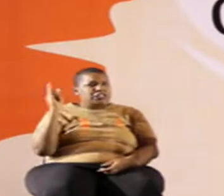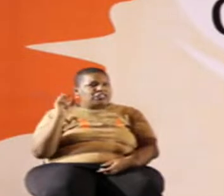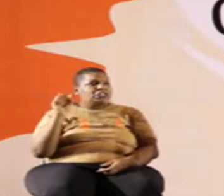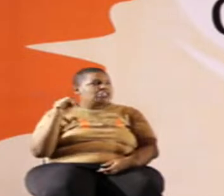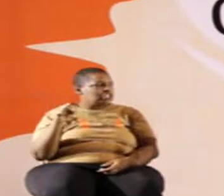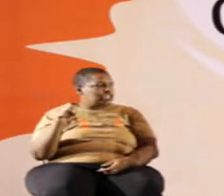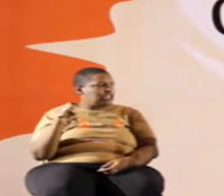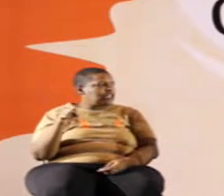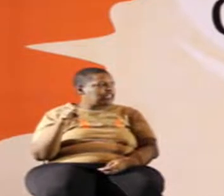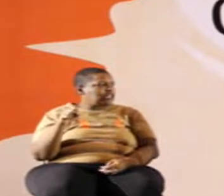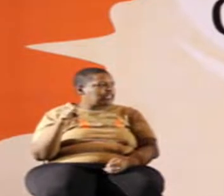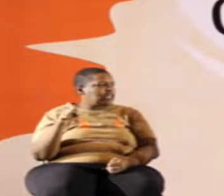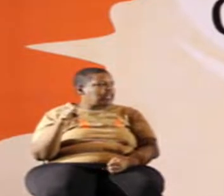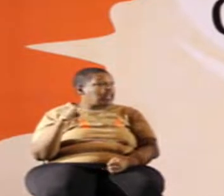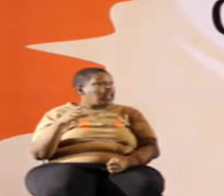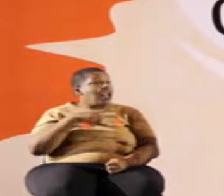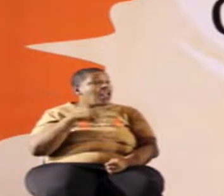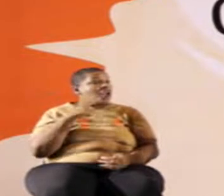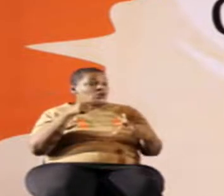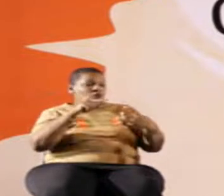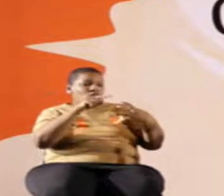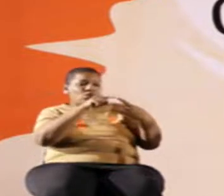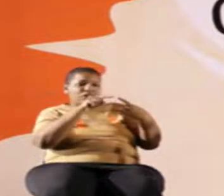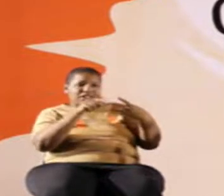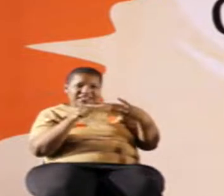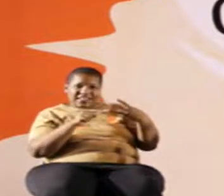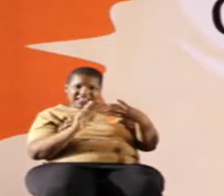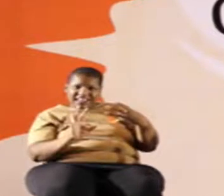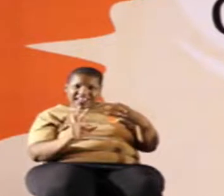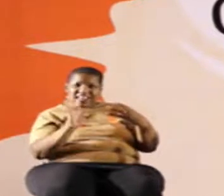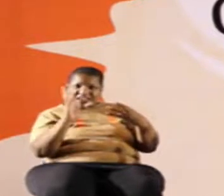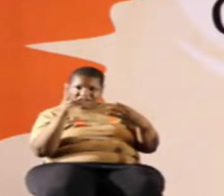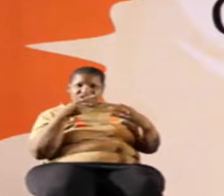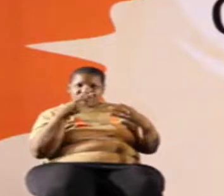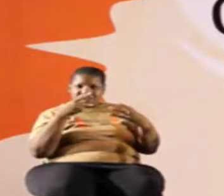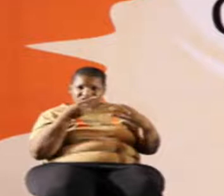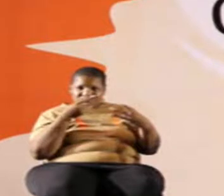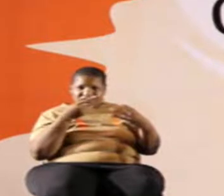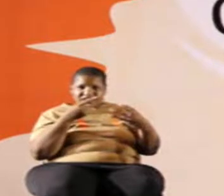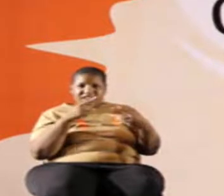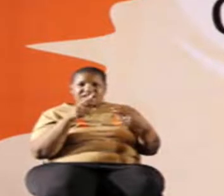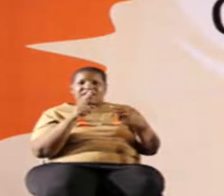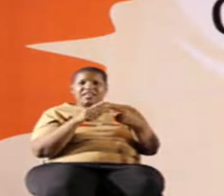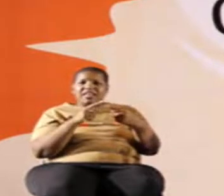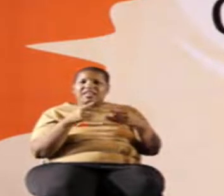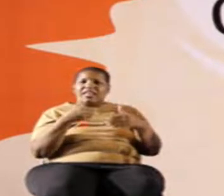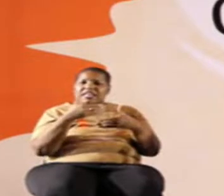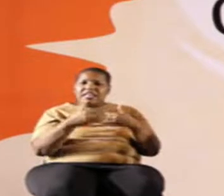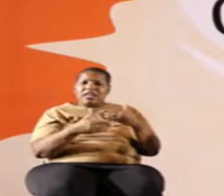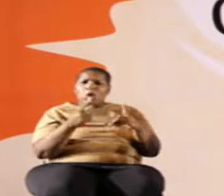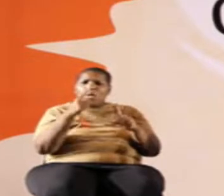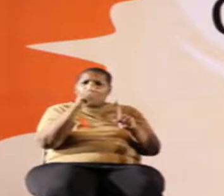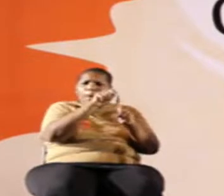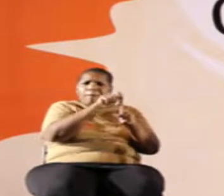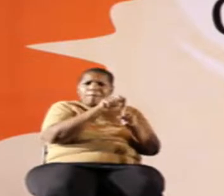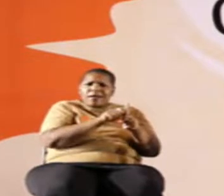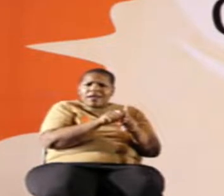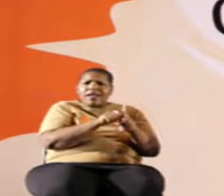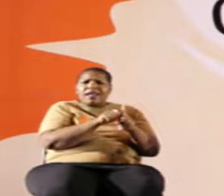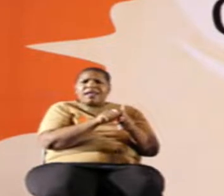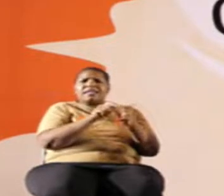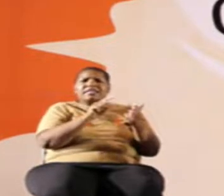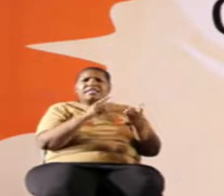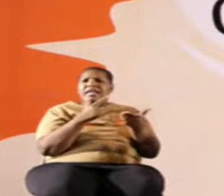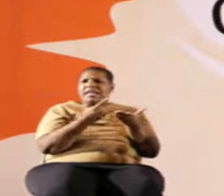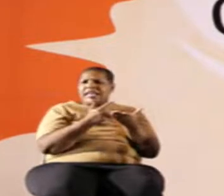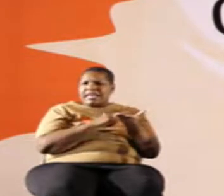E esses três eventos que eu, né, mencionei, ao longo de menos de um mês, lançamento do livro do